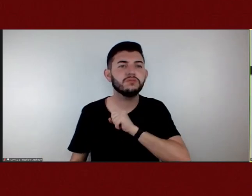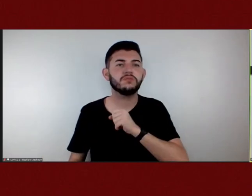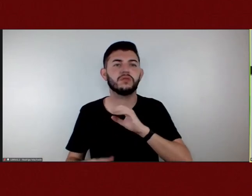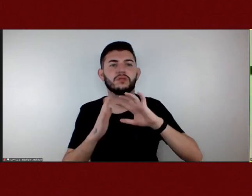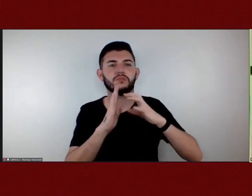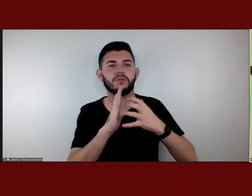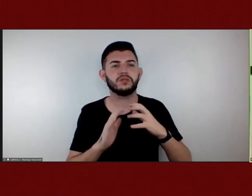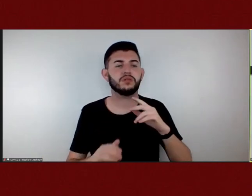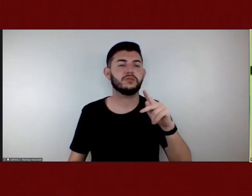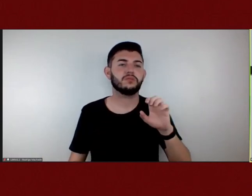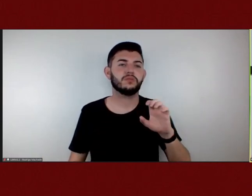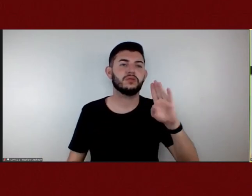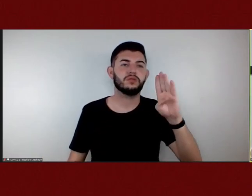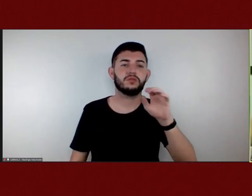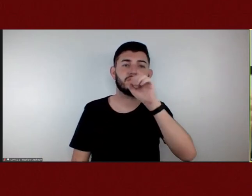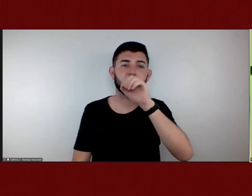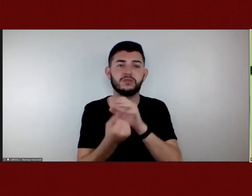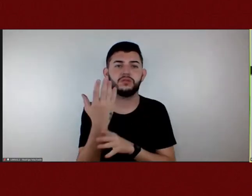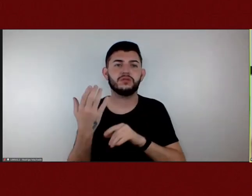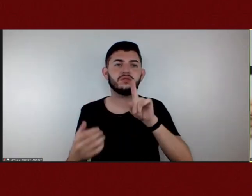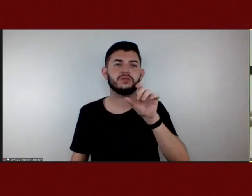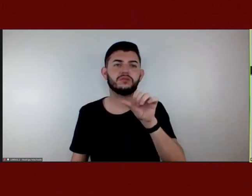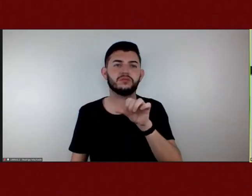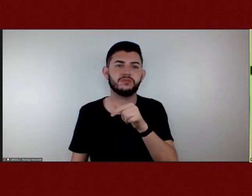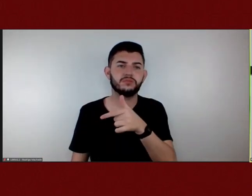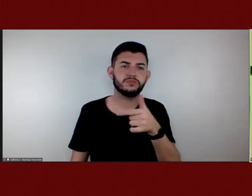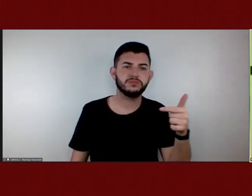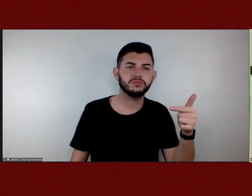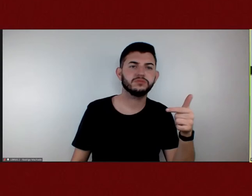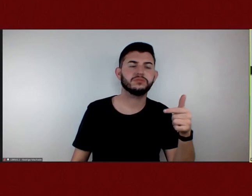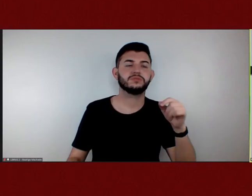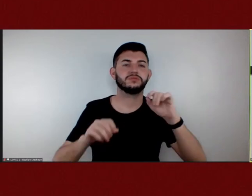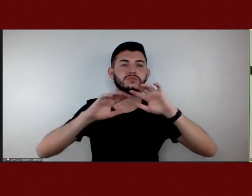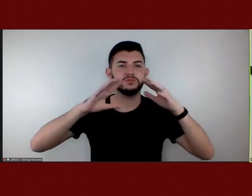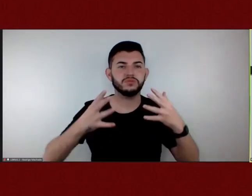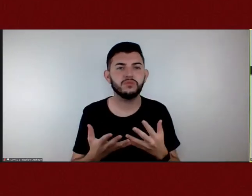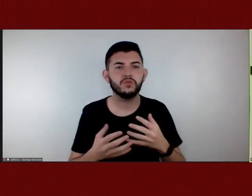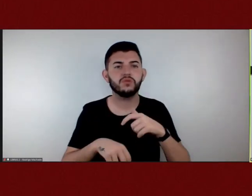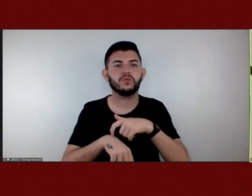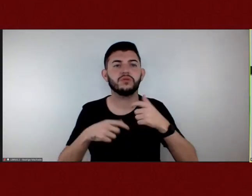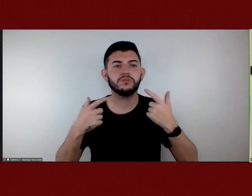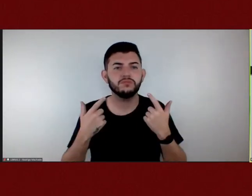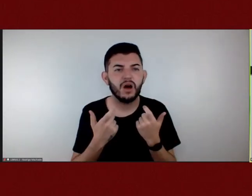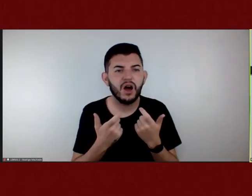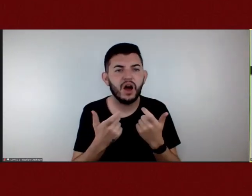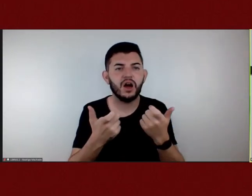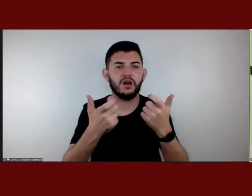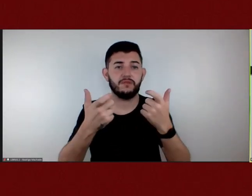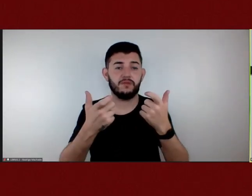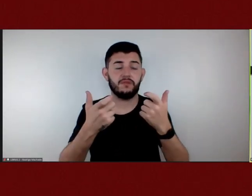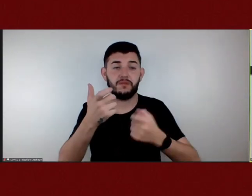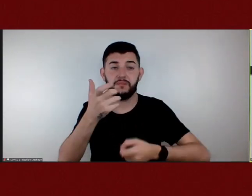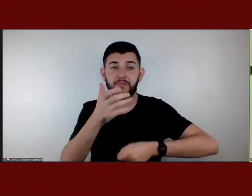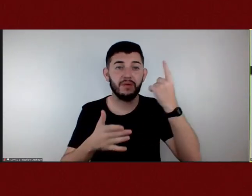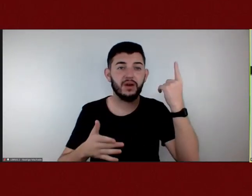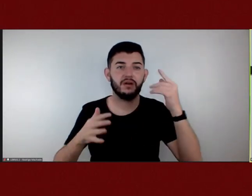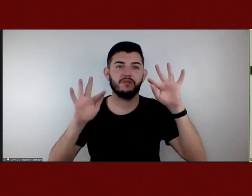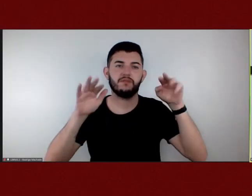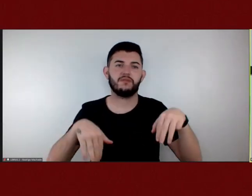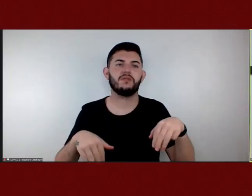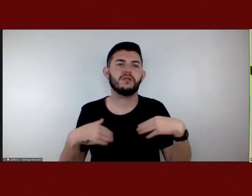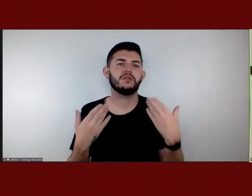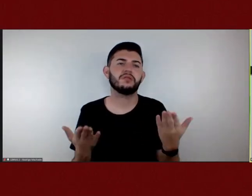que foi criado em 22, no mundo pós-Primeira Guerra Mundial, e o que